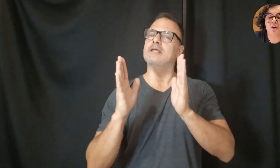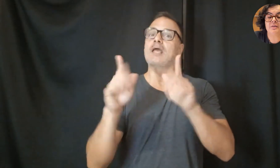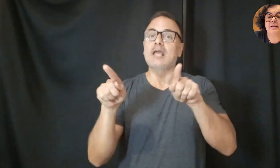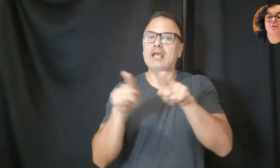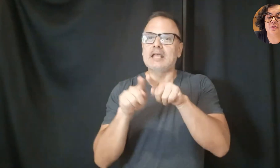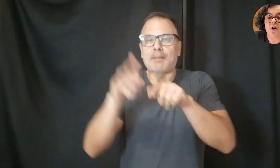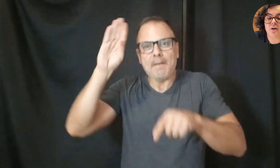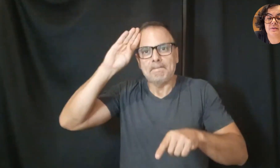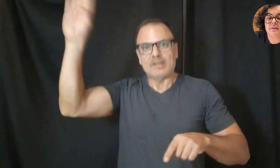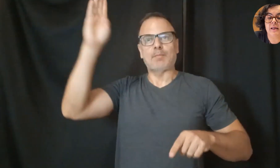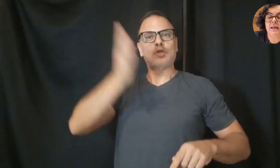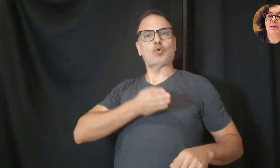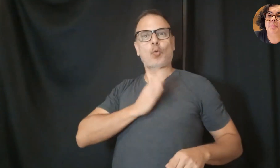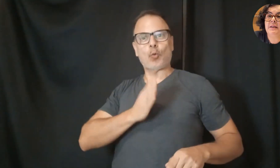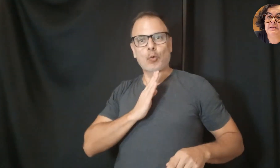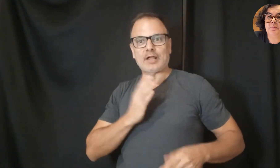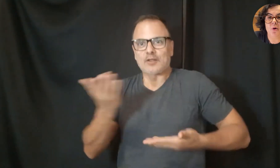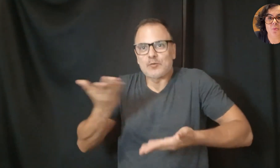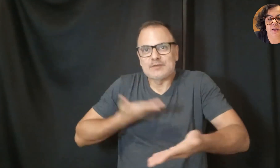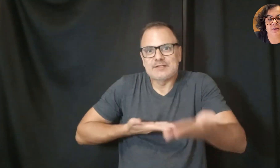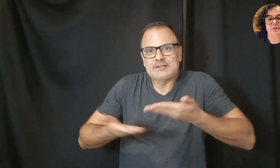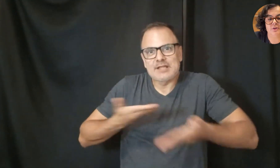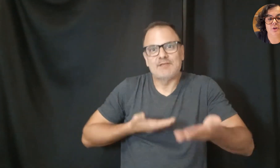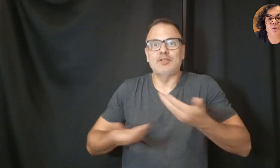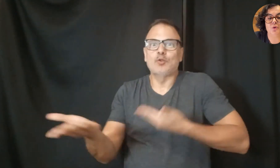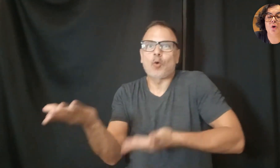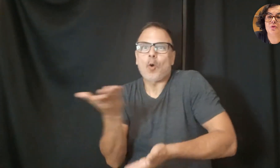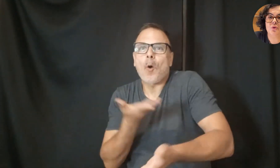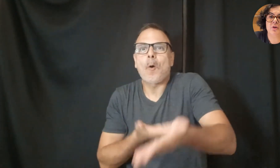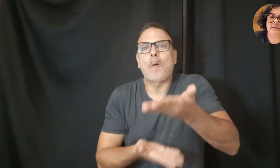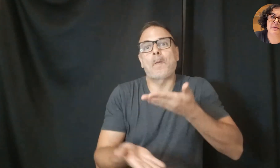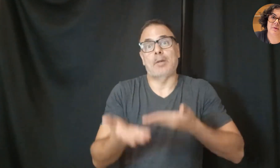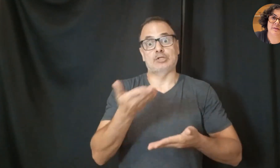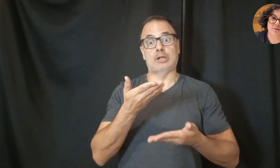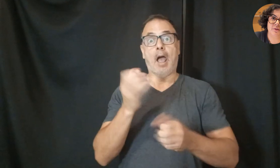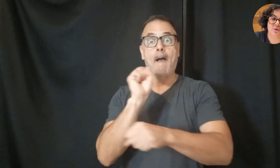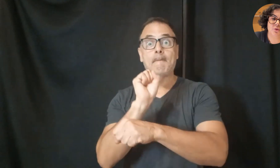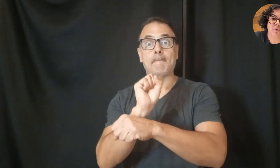nossa voz e principalmente o nosso coração a serviço do bem.